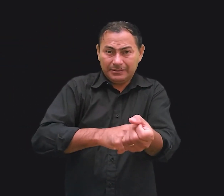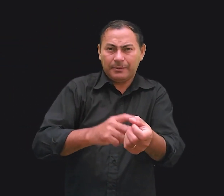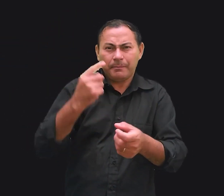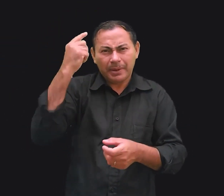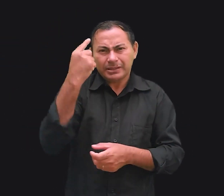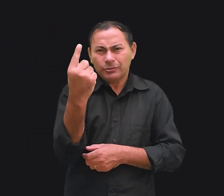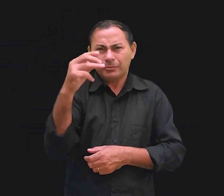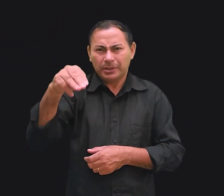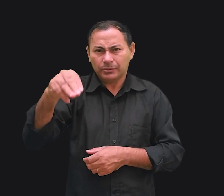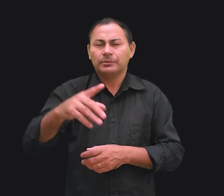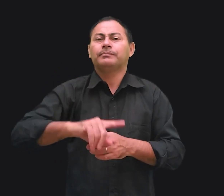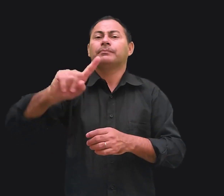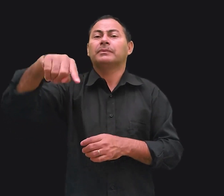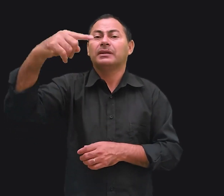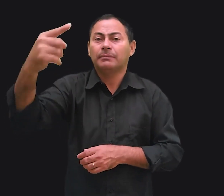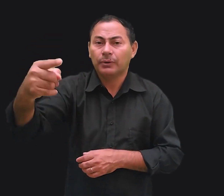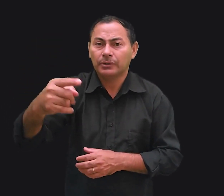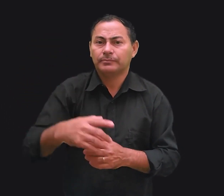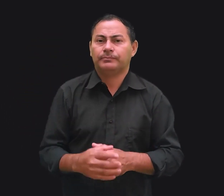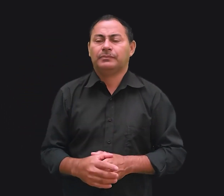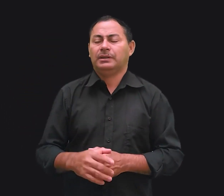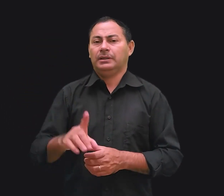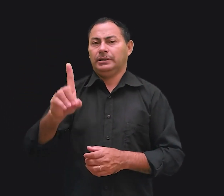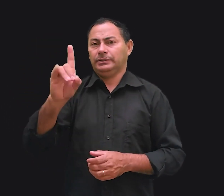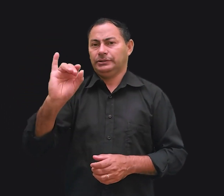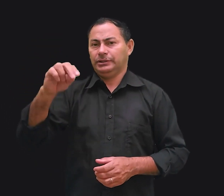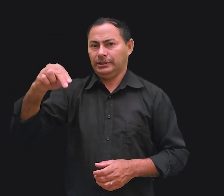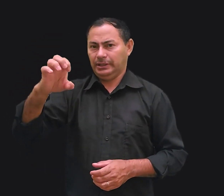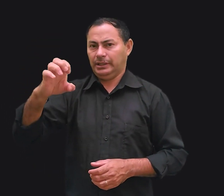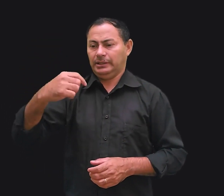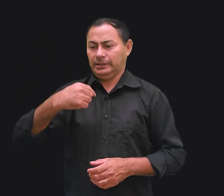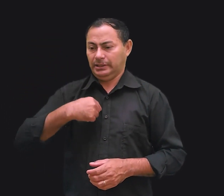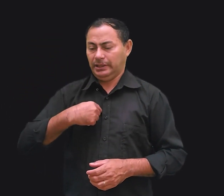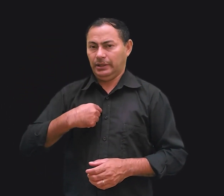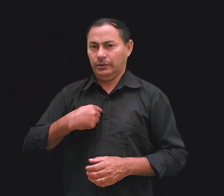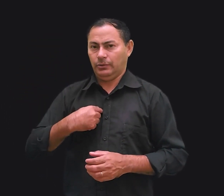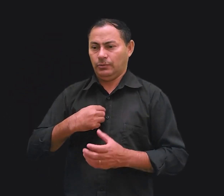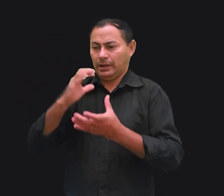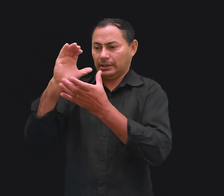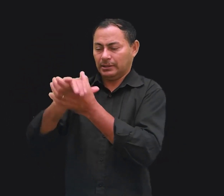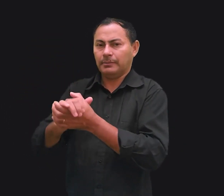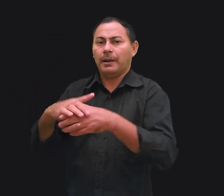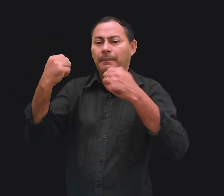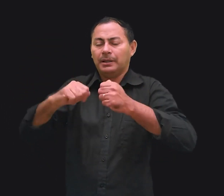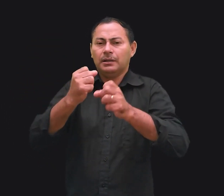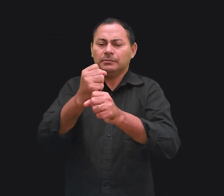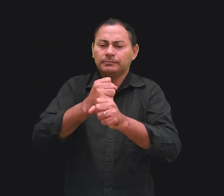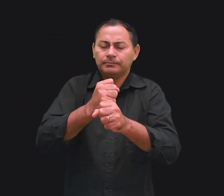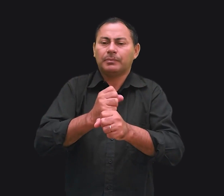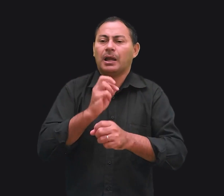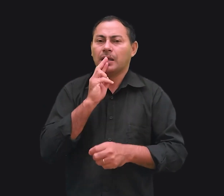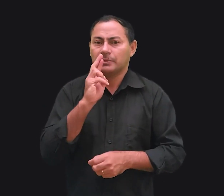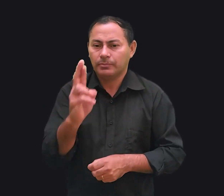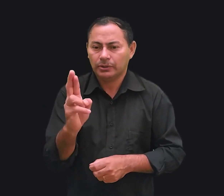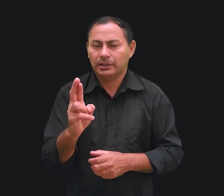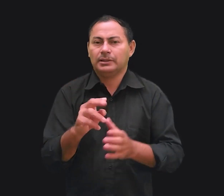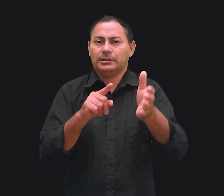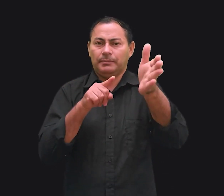Pense nisso por um minuto. Depois que Ginny e eu nos casamos, eu precisei de anos para responder a